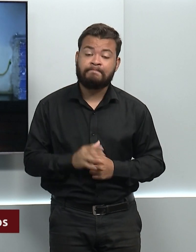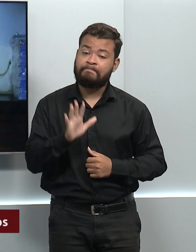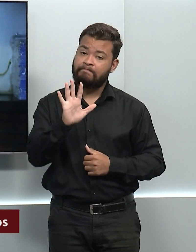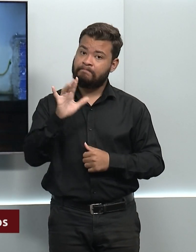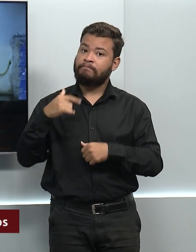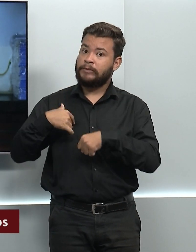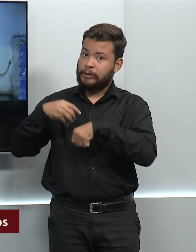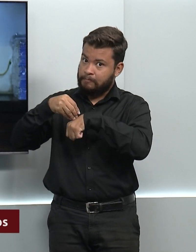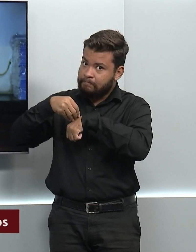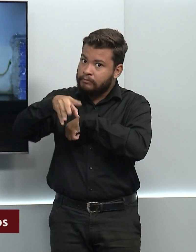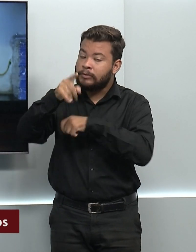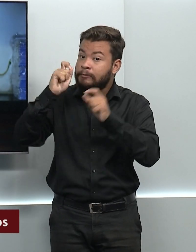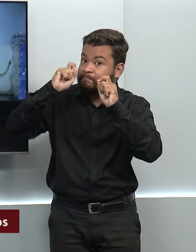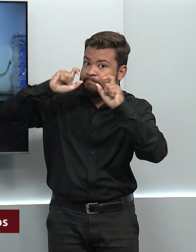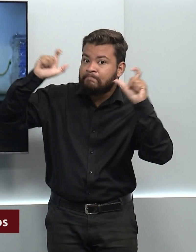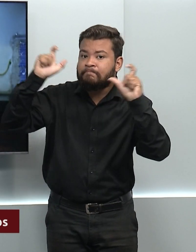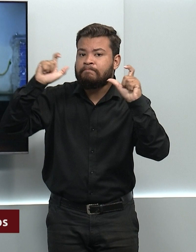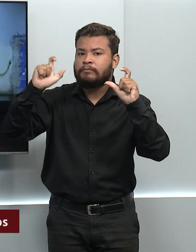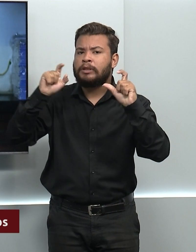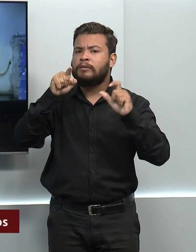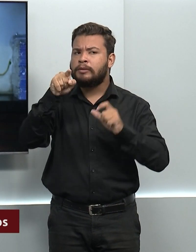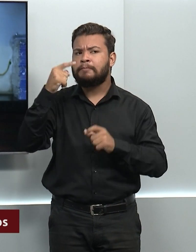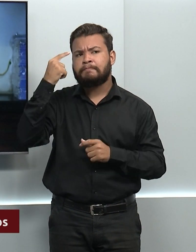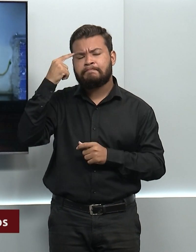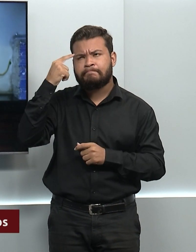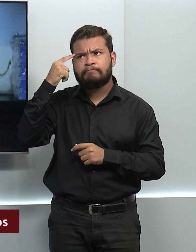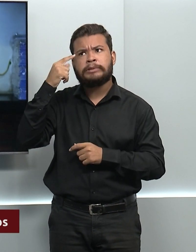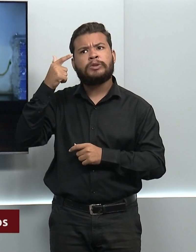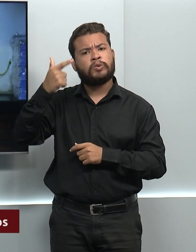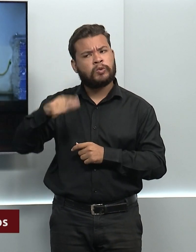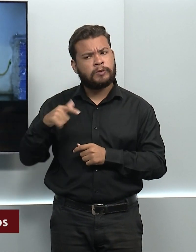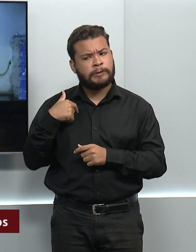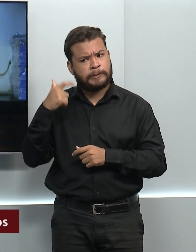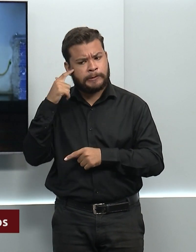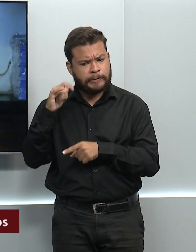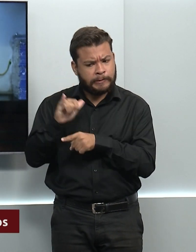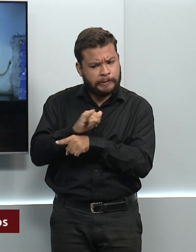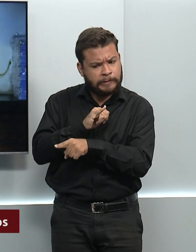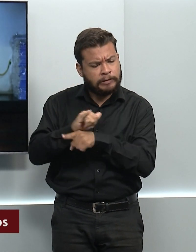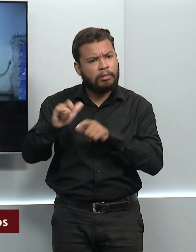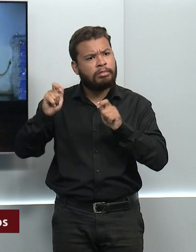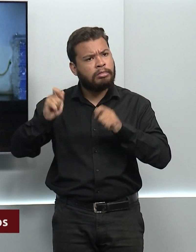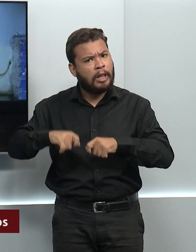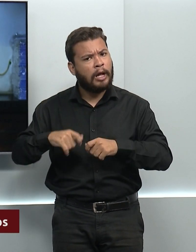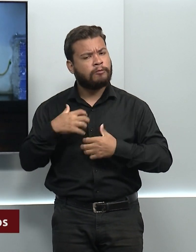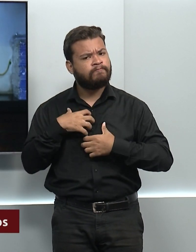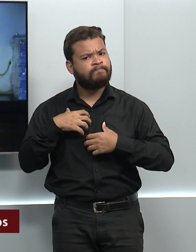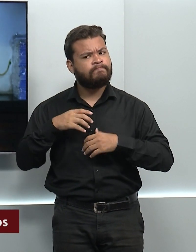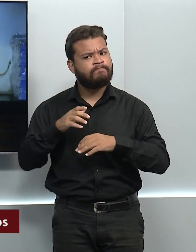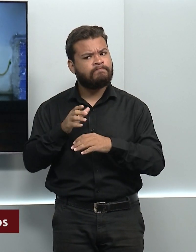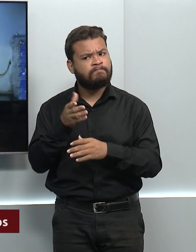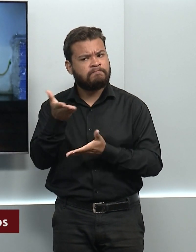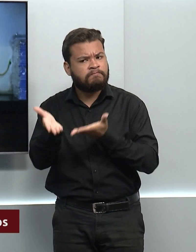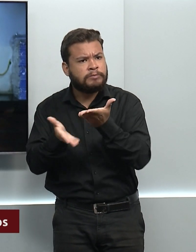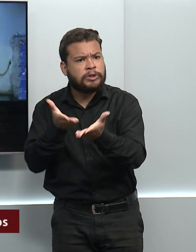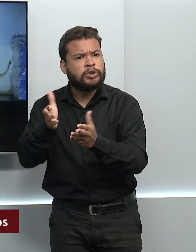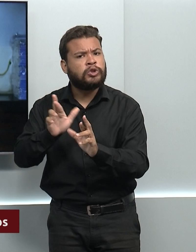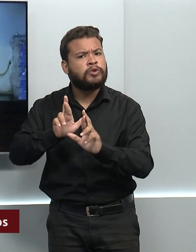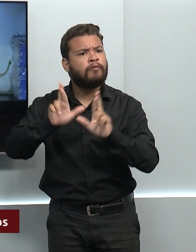um alerta seria isso: repensar o que pode ser feito de diferente. Será que você está